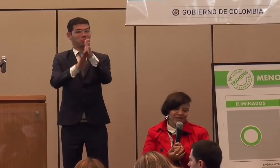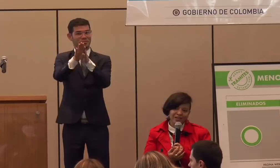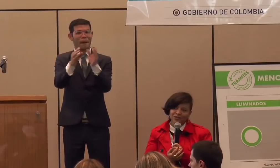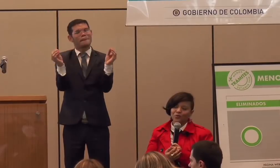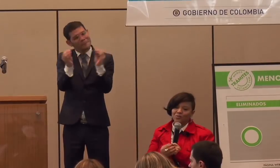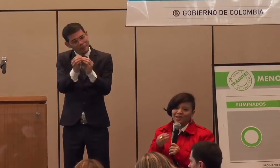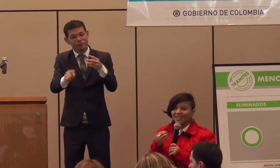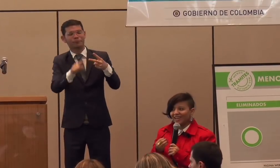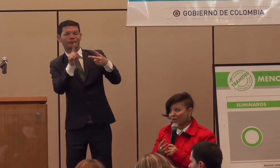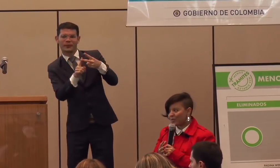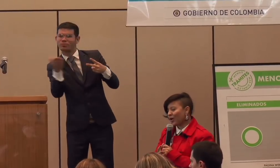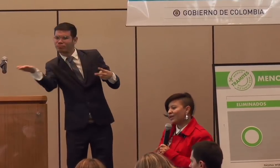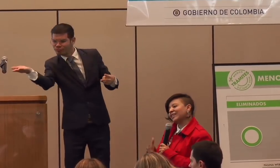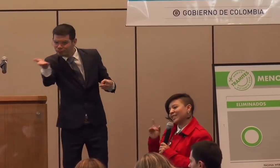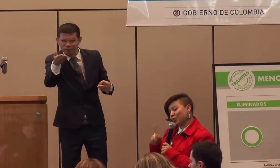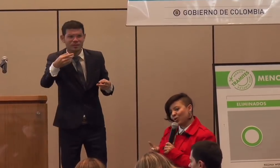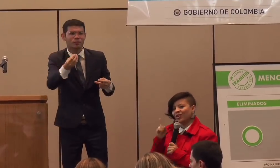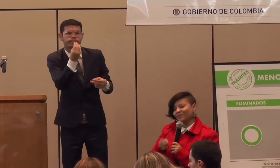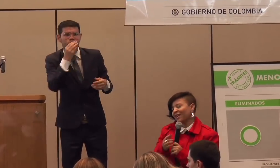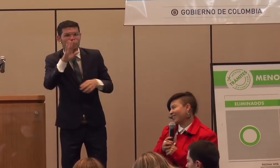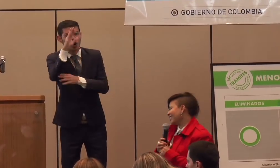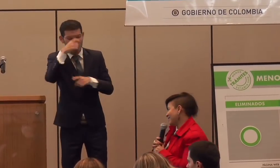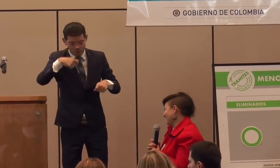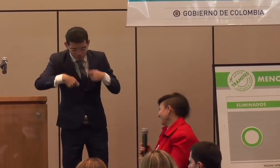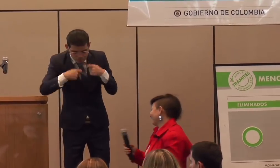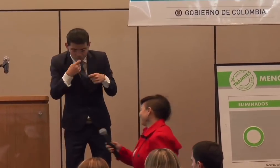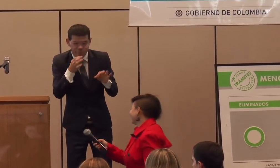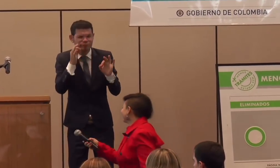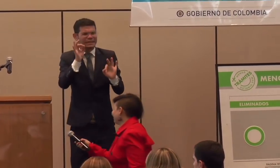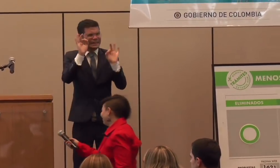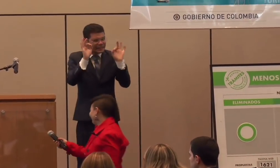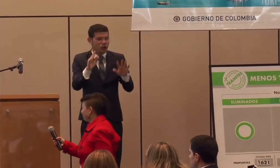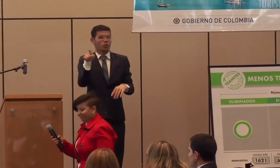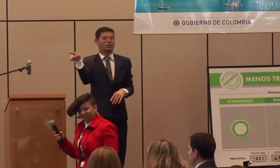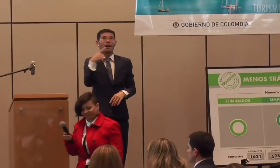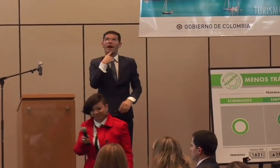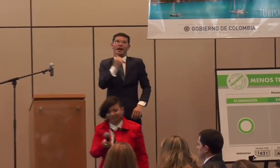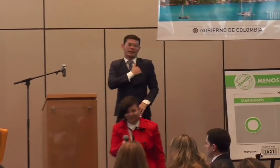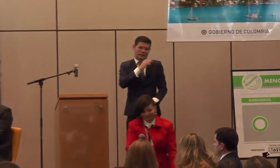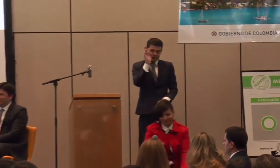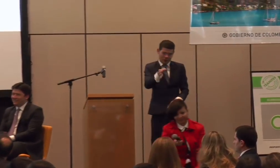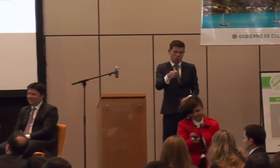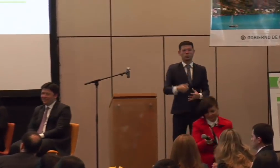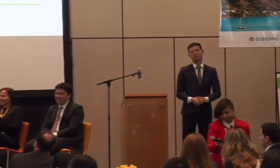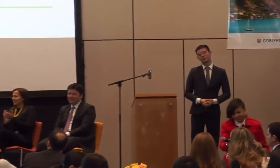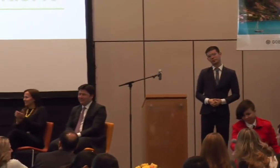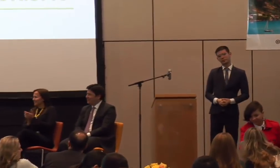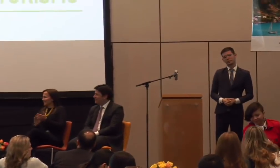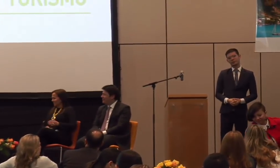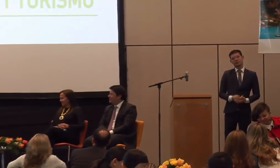que te guste en nuestra gastronomía que la prueben que seguro les va a encantar muchas gracias muy bien